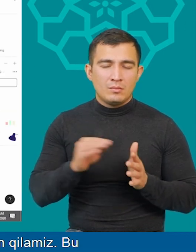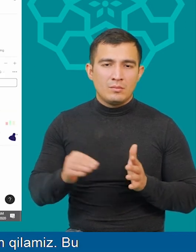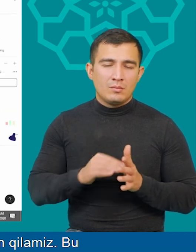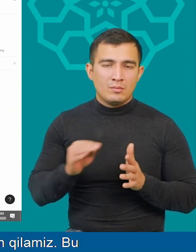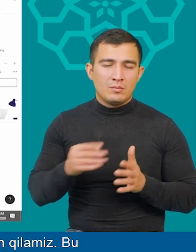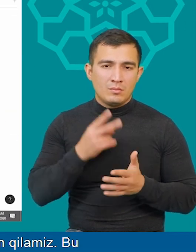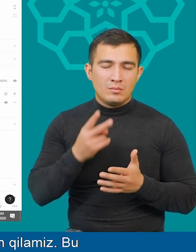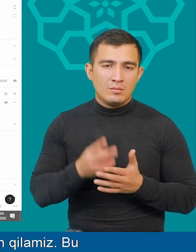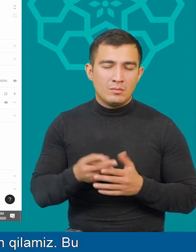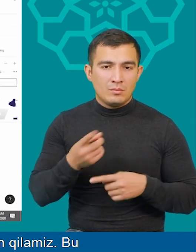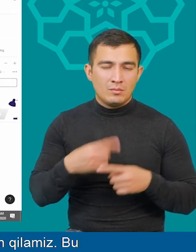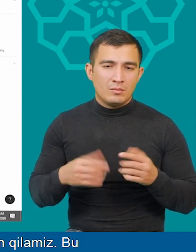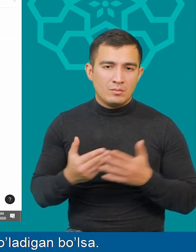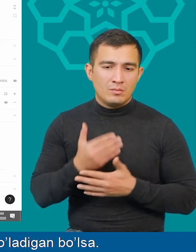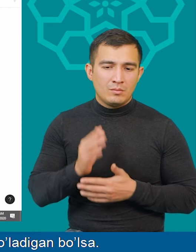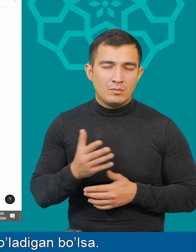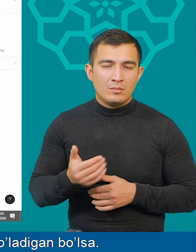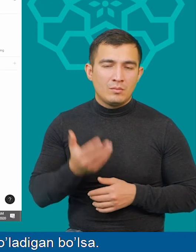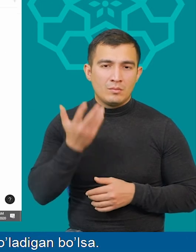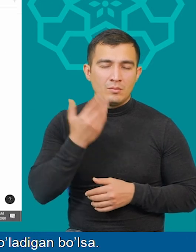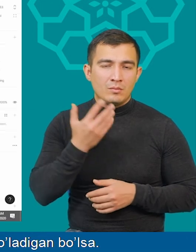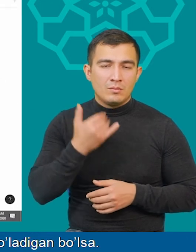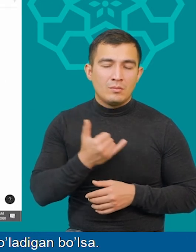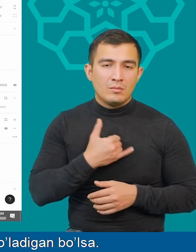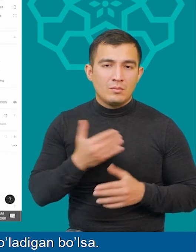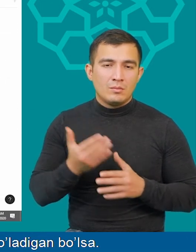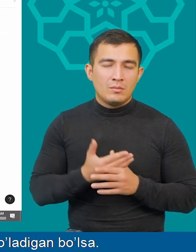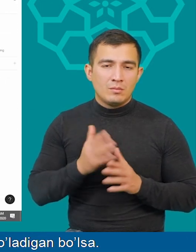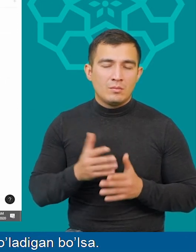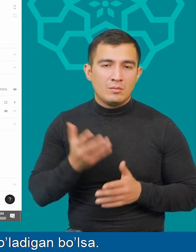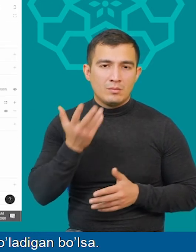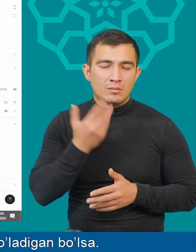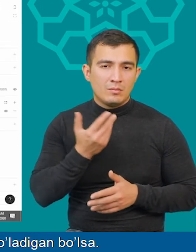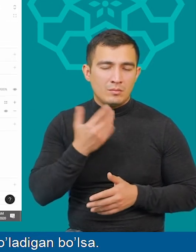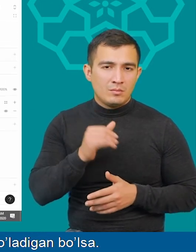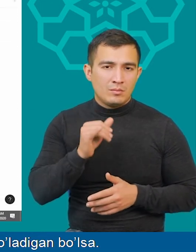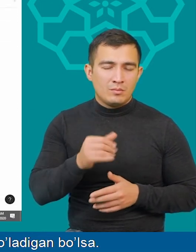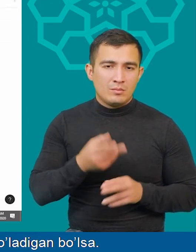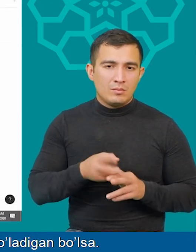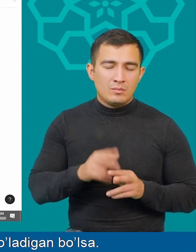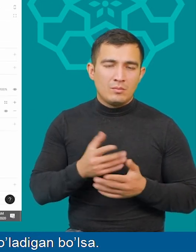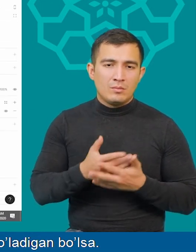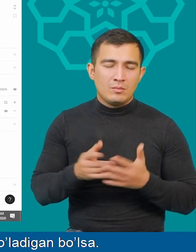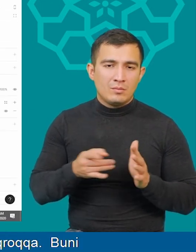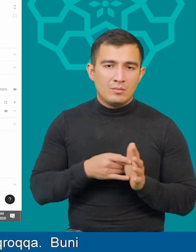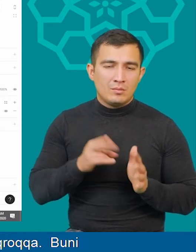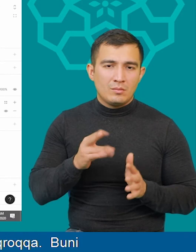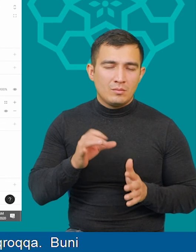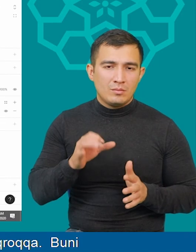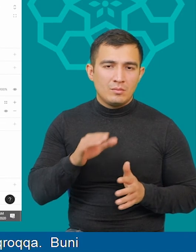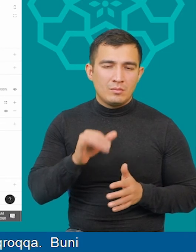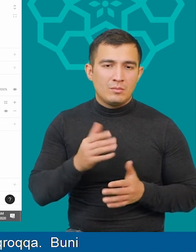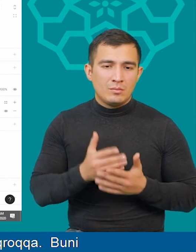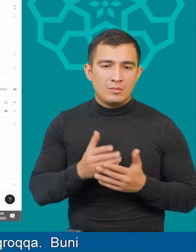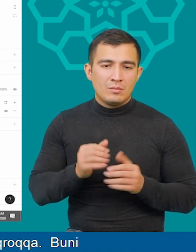Davayci boshqatdan qilamiz. Bu qachon bizga yordamga keladi? Qachonki bizada Instagram post bo'ladigan bo'lsa.